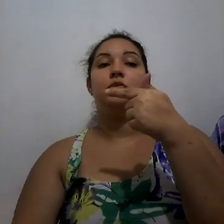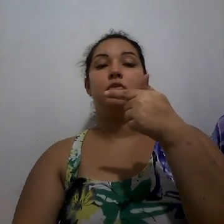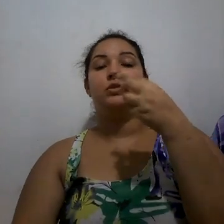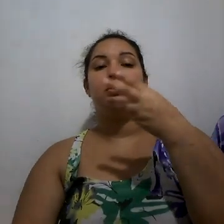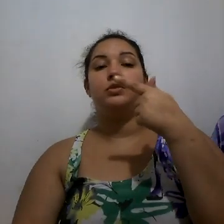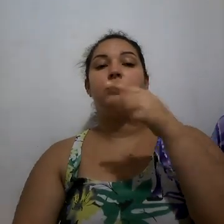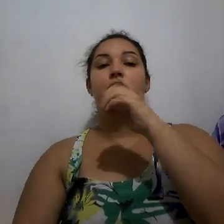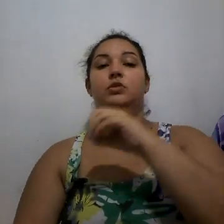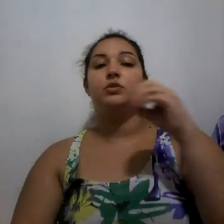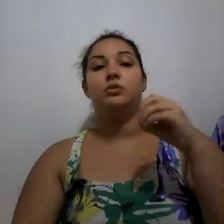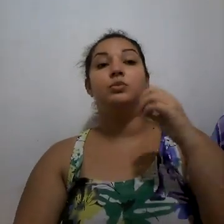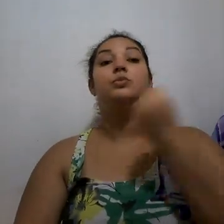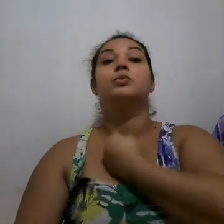8,3700. Quantos algarismos significativos?